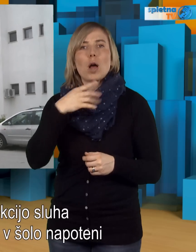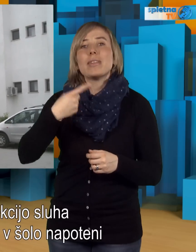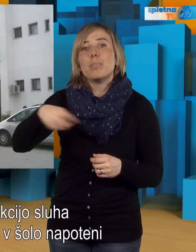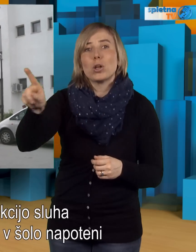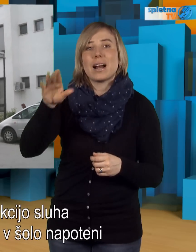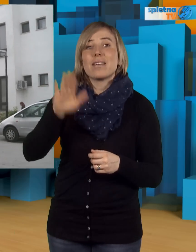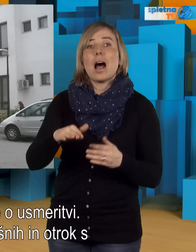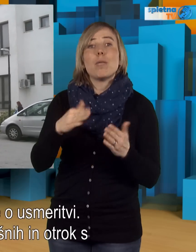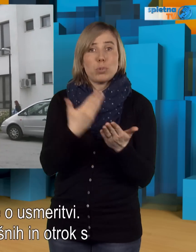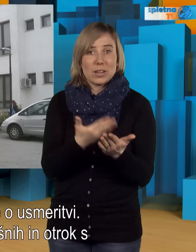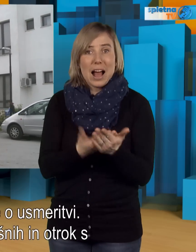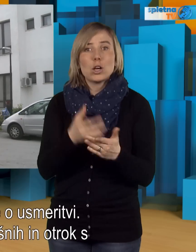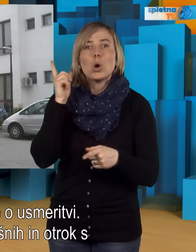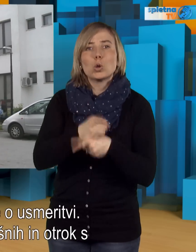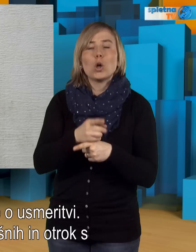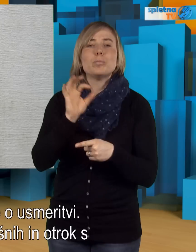o usmeritvi.